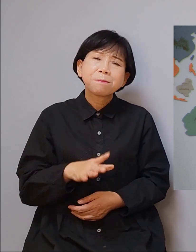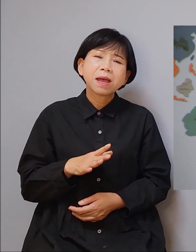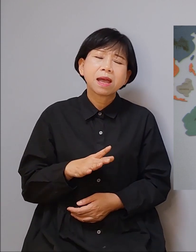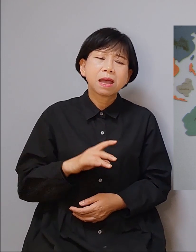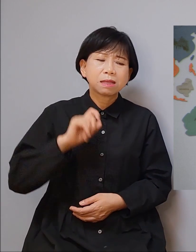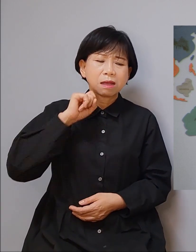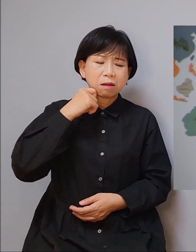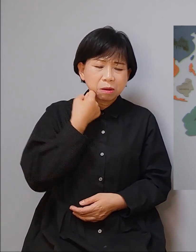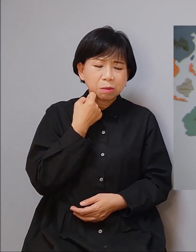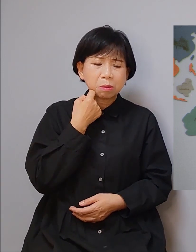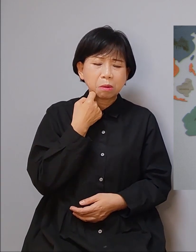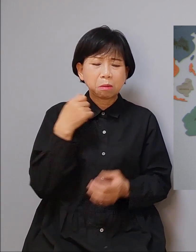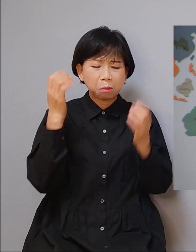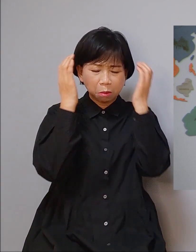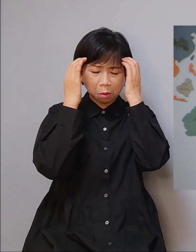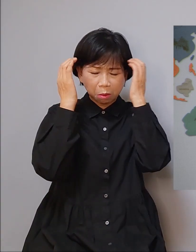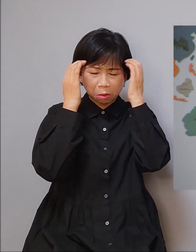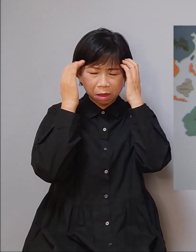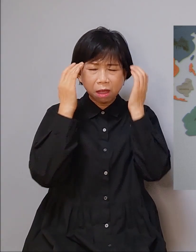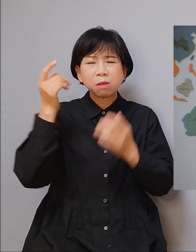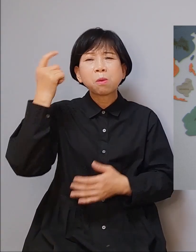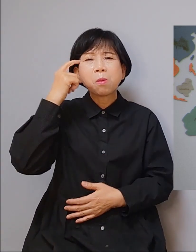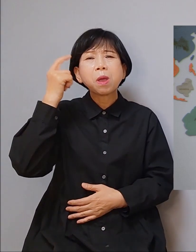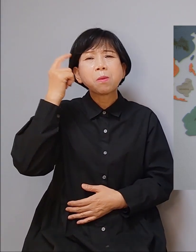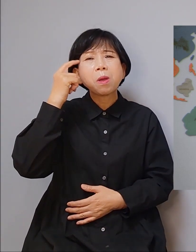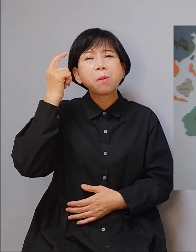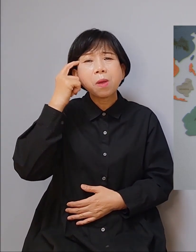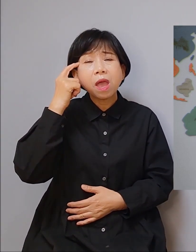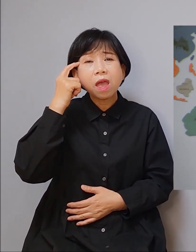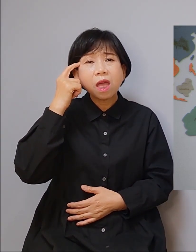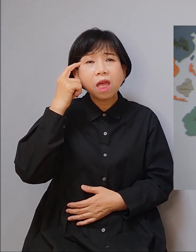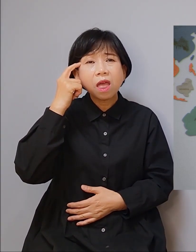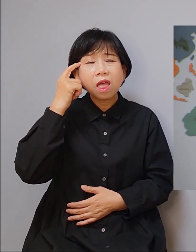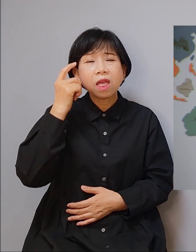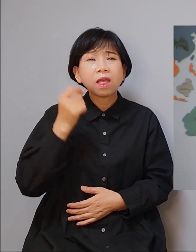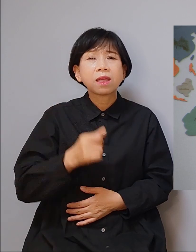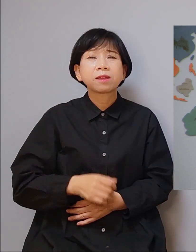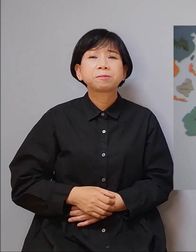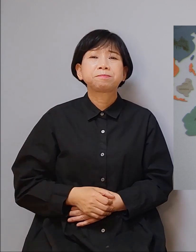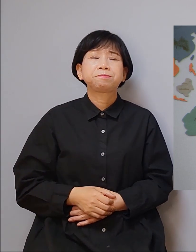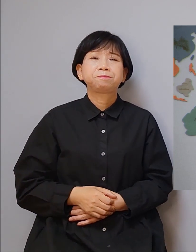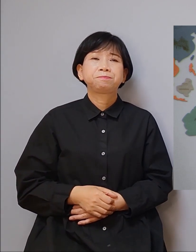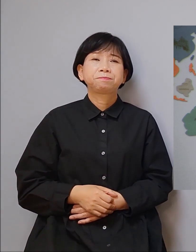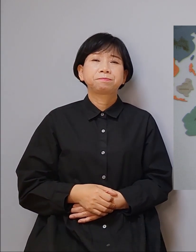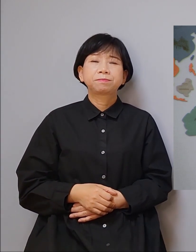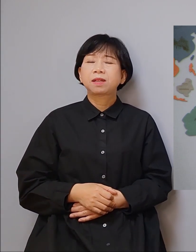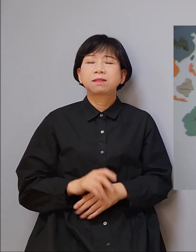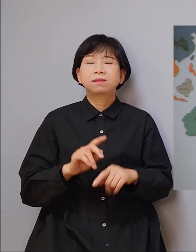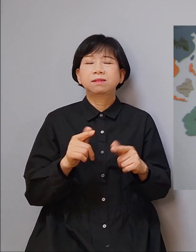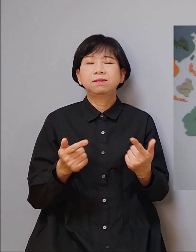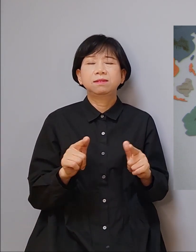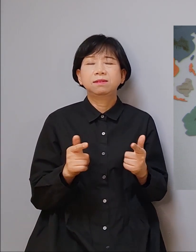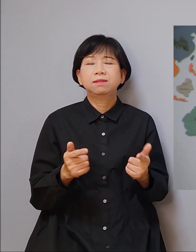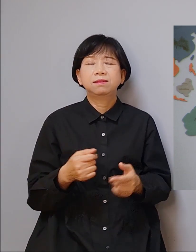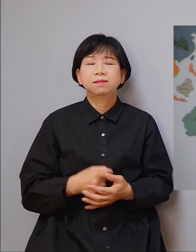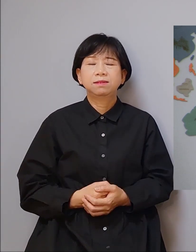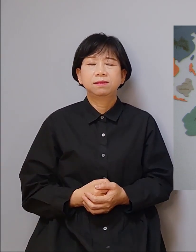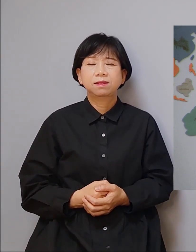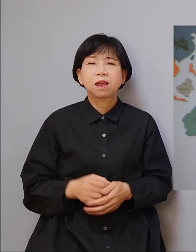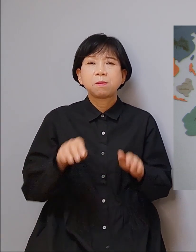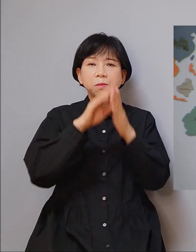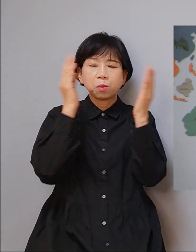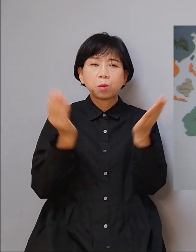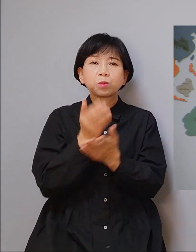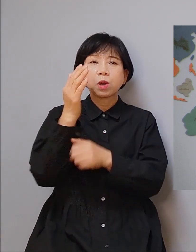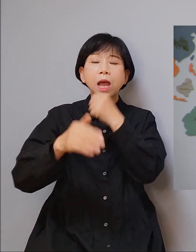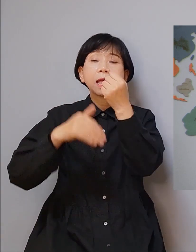어려운 시간들을 보내야만 하는가? 왜 하필 나인가? 아닙니다. 우리 모두는